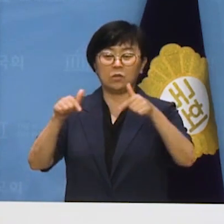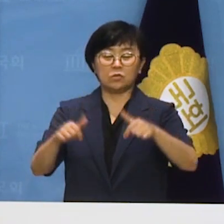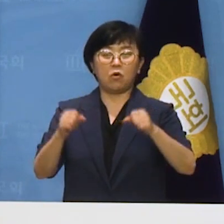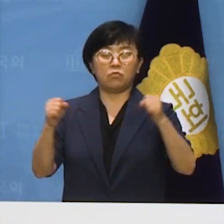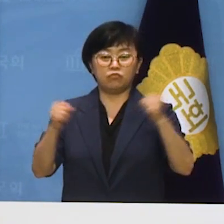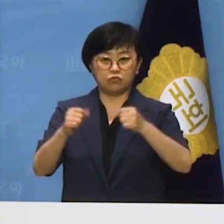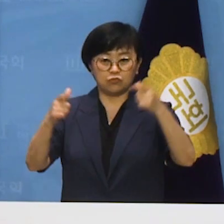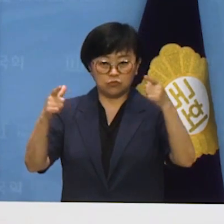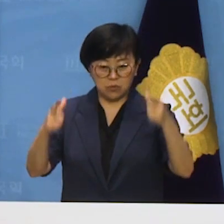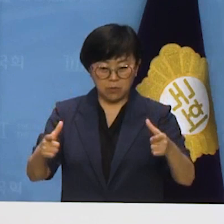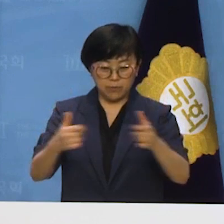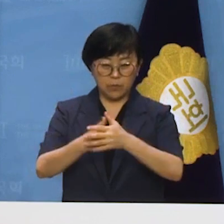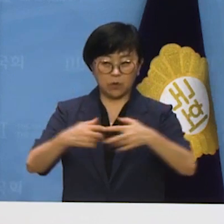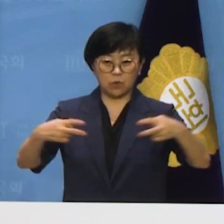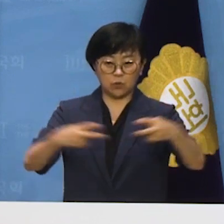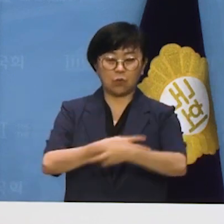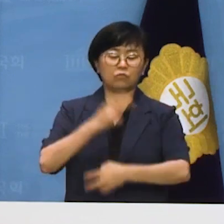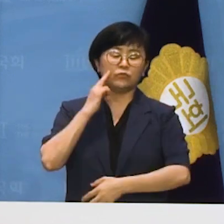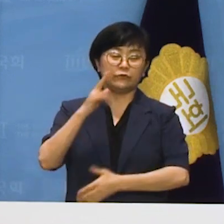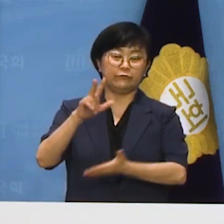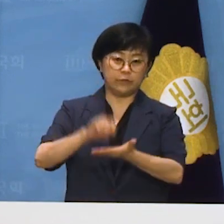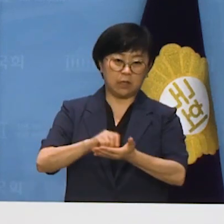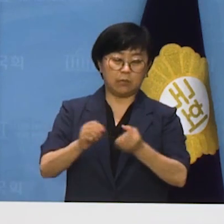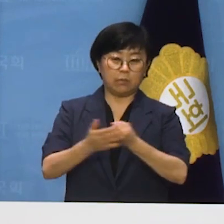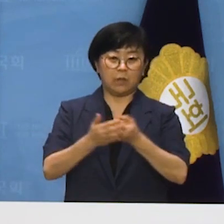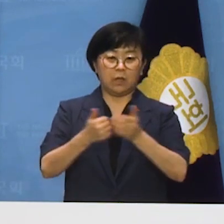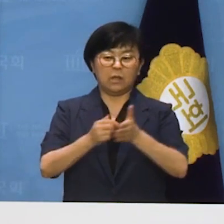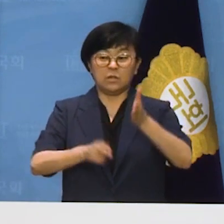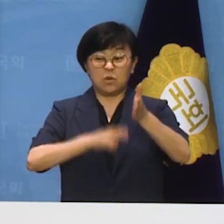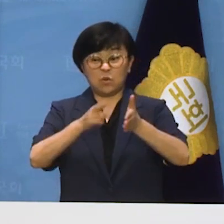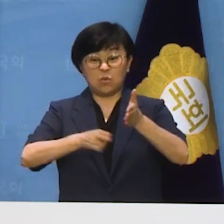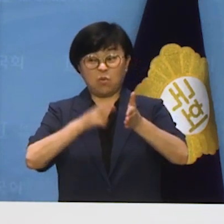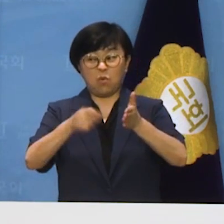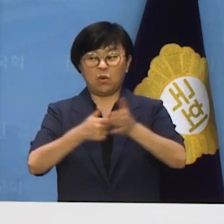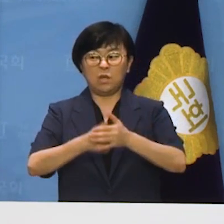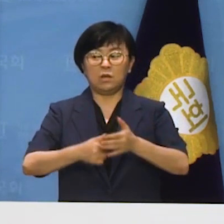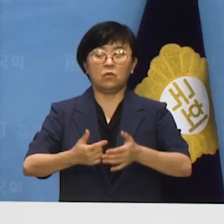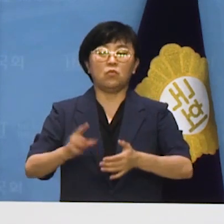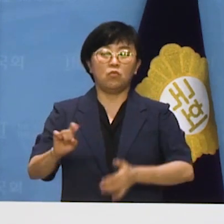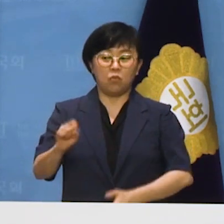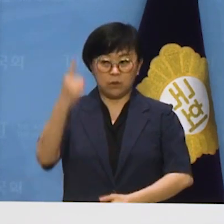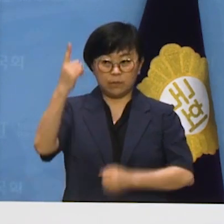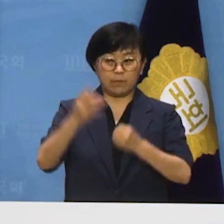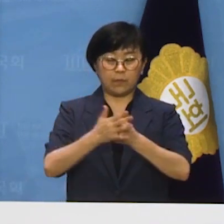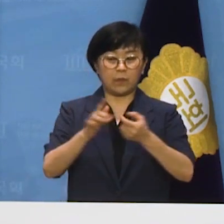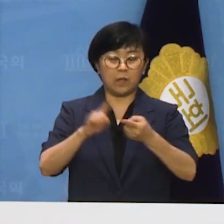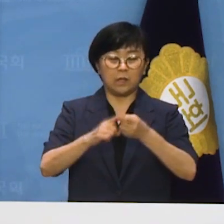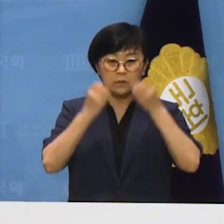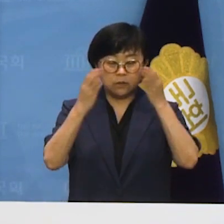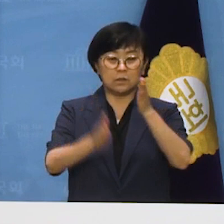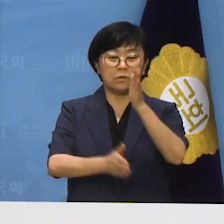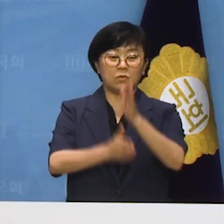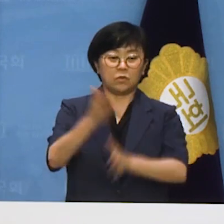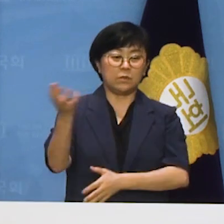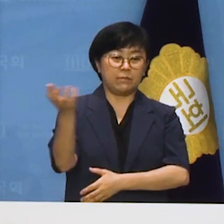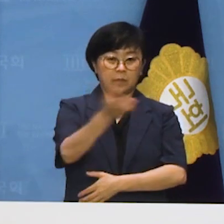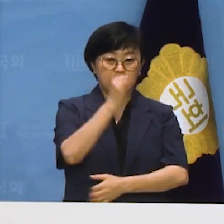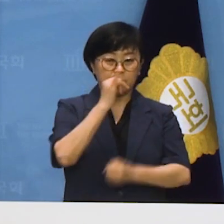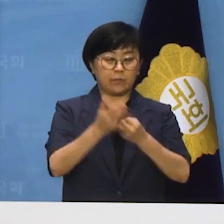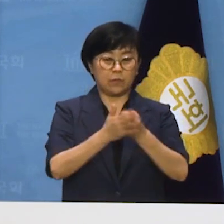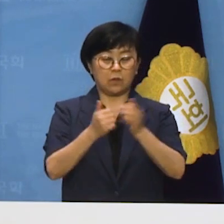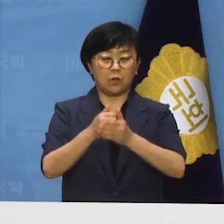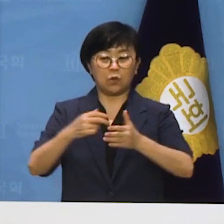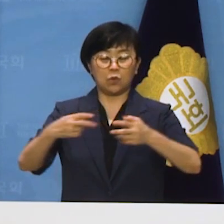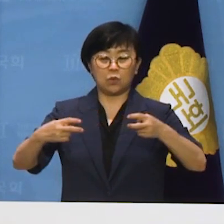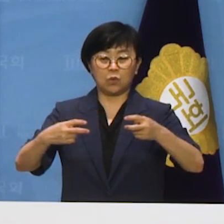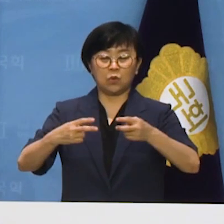고촌 교통 축의 비만교통단은 철도교통만 부족이 원인입니다 창릉신도시 입주가 본격화되면